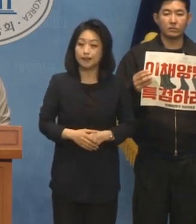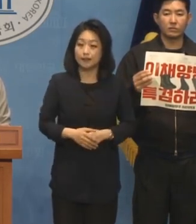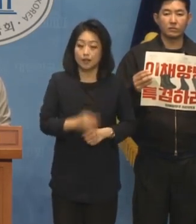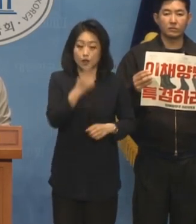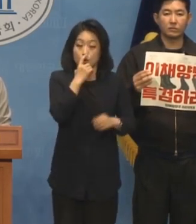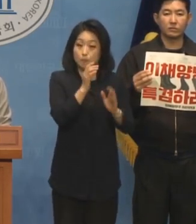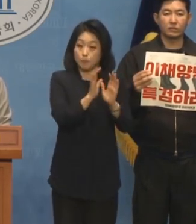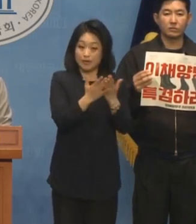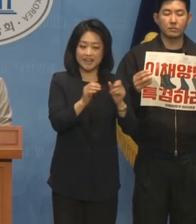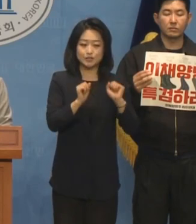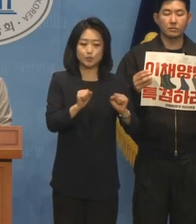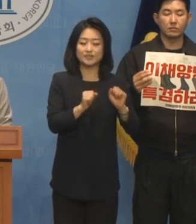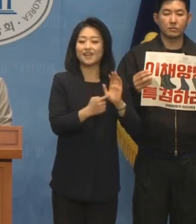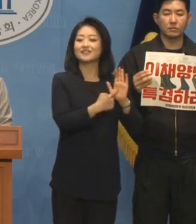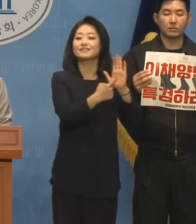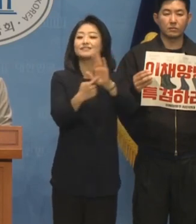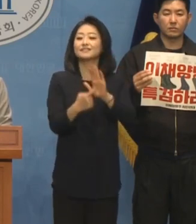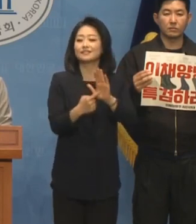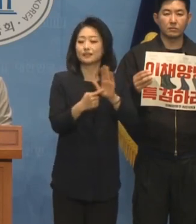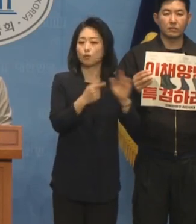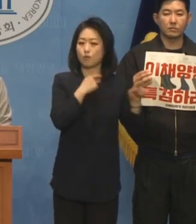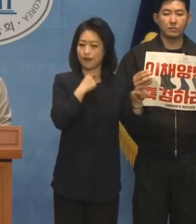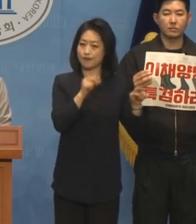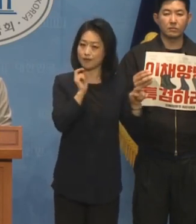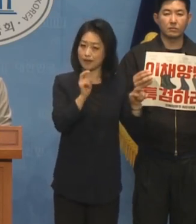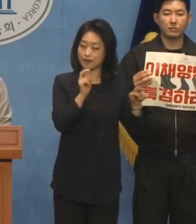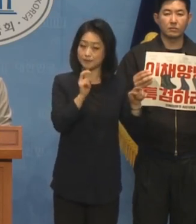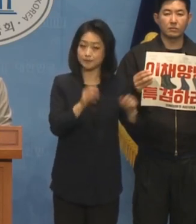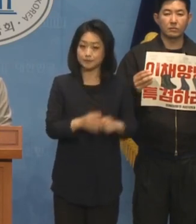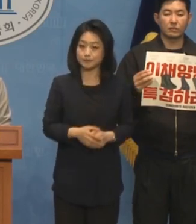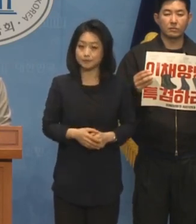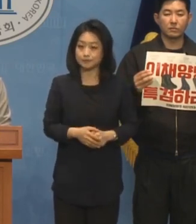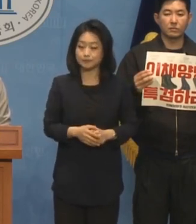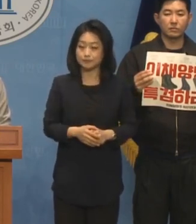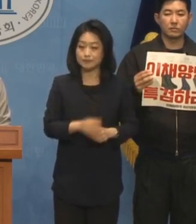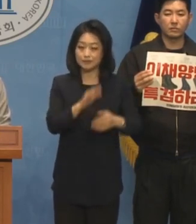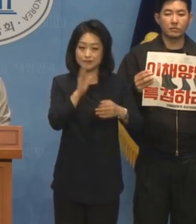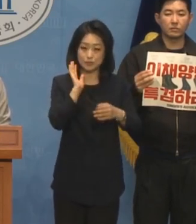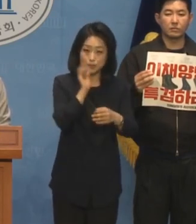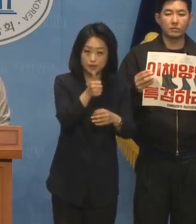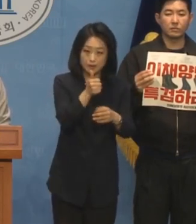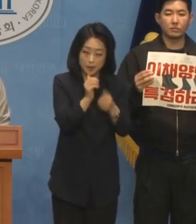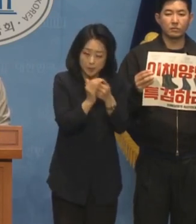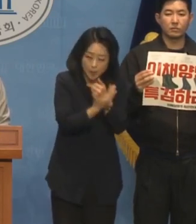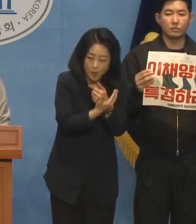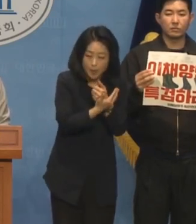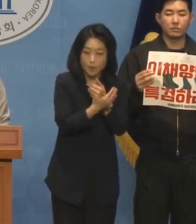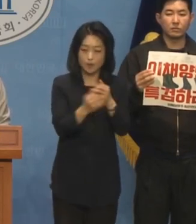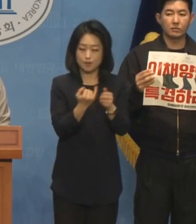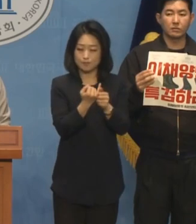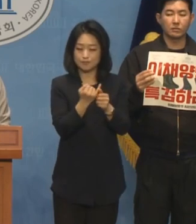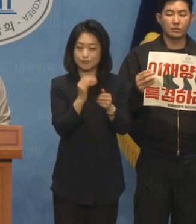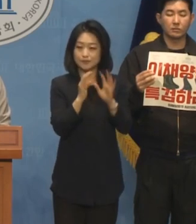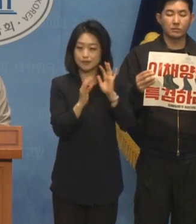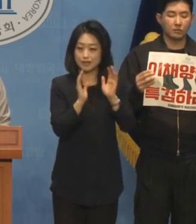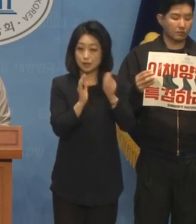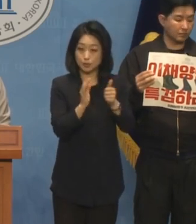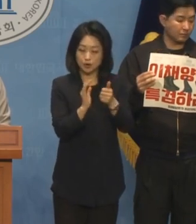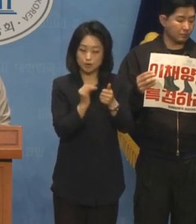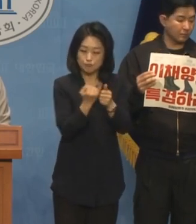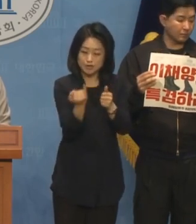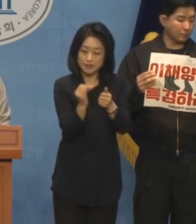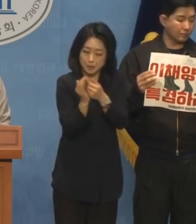본인들의 존재를 드러내기 위해 여사 심기 경호 대통령 심기 경호 국민의 편에서